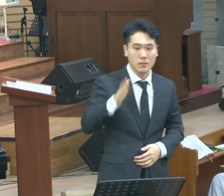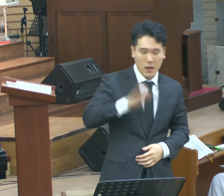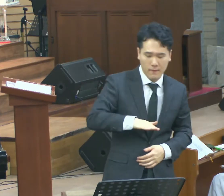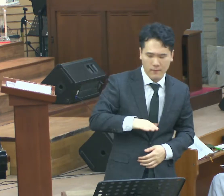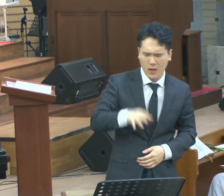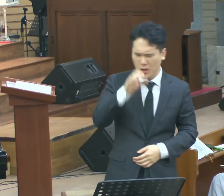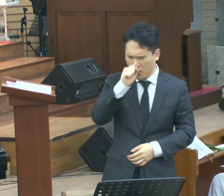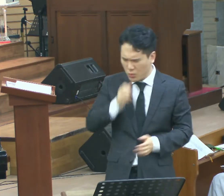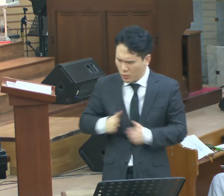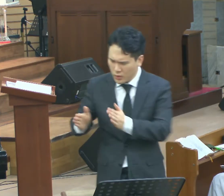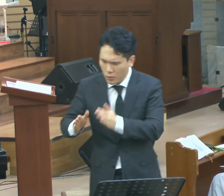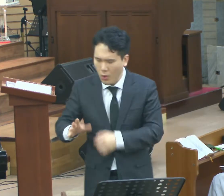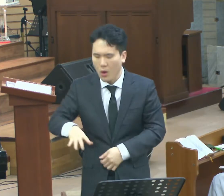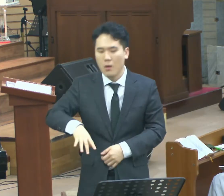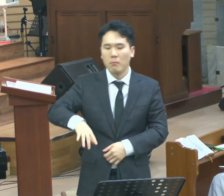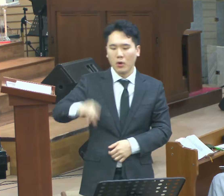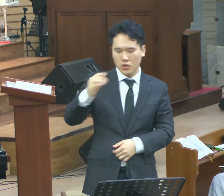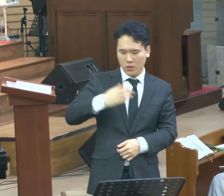더 잘 될 수 있어요.